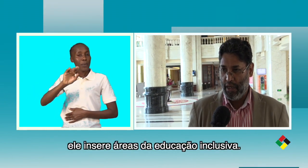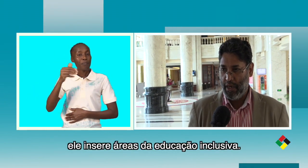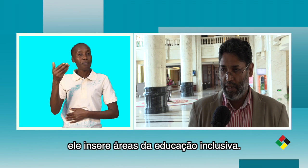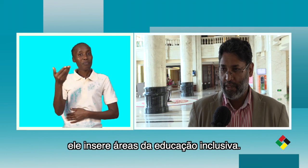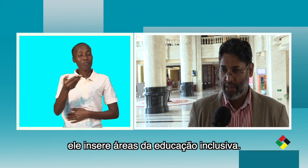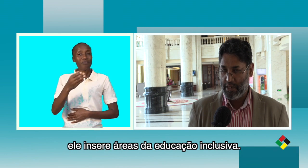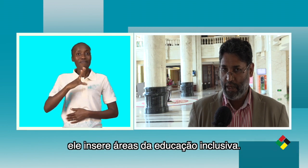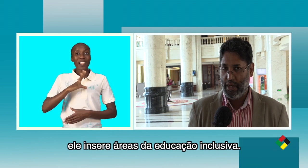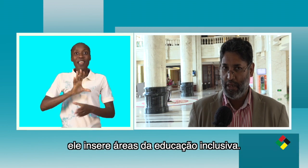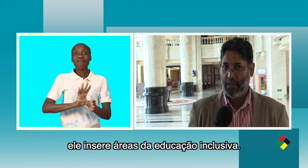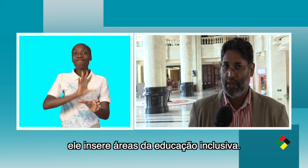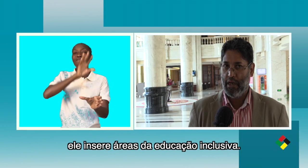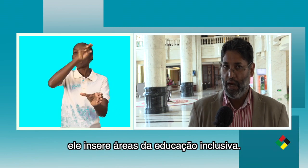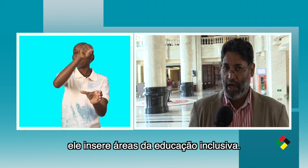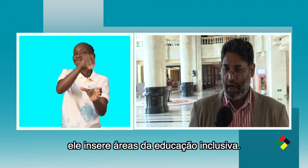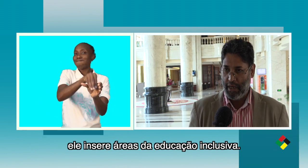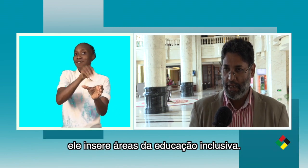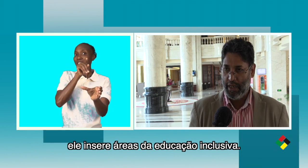nele insere áreas